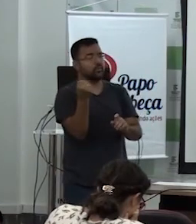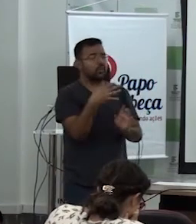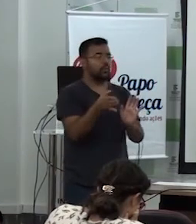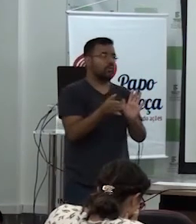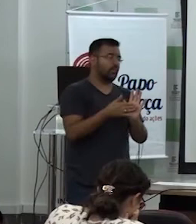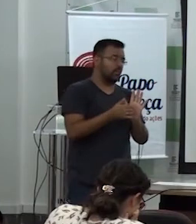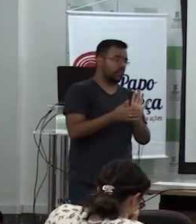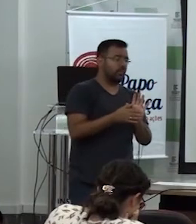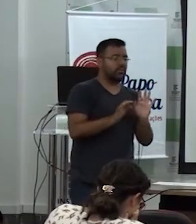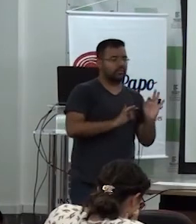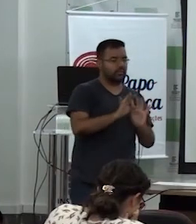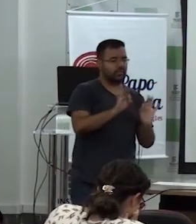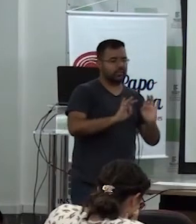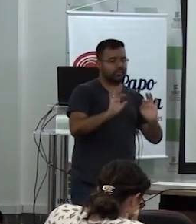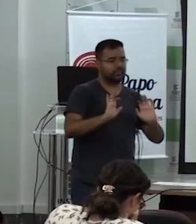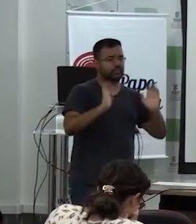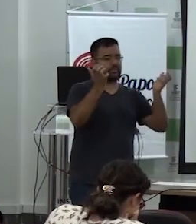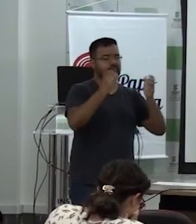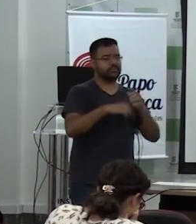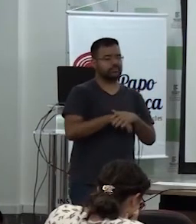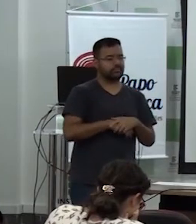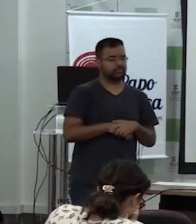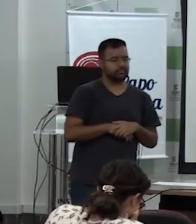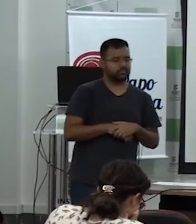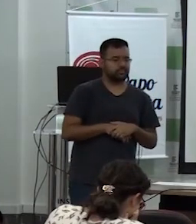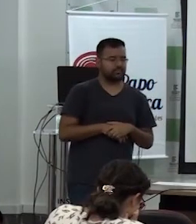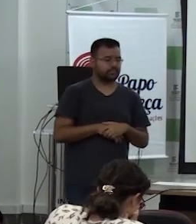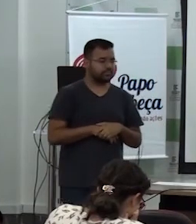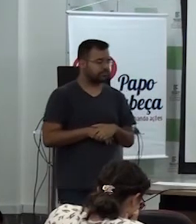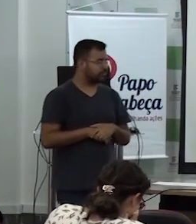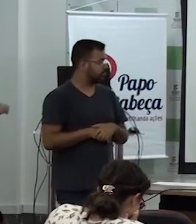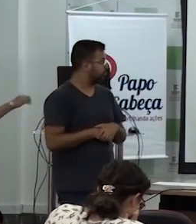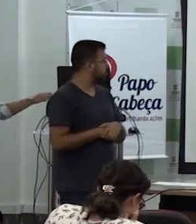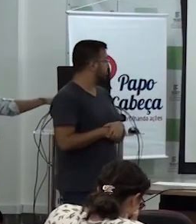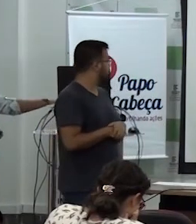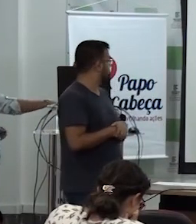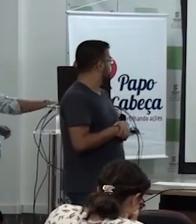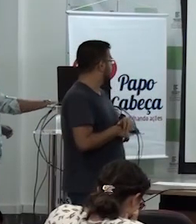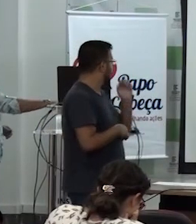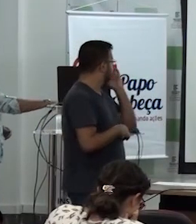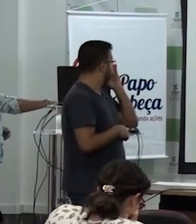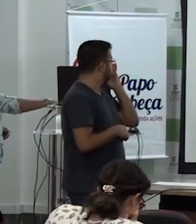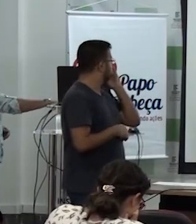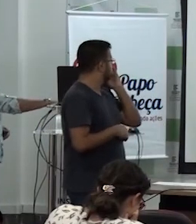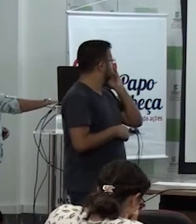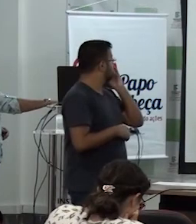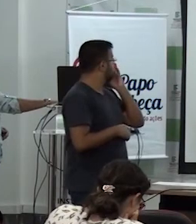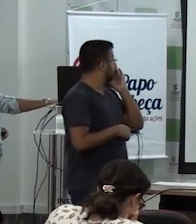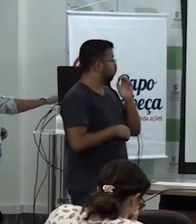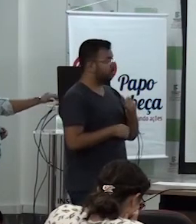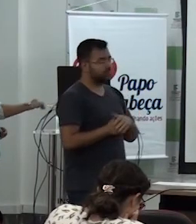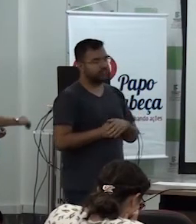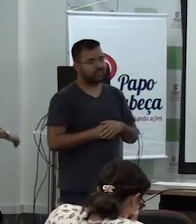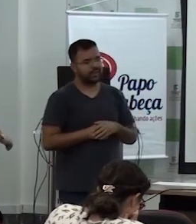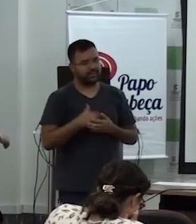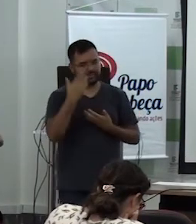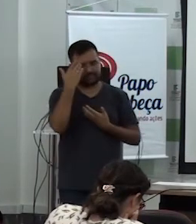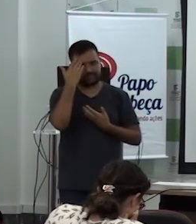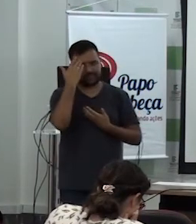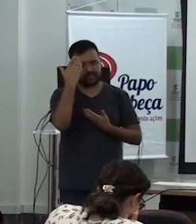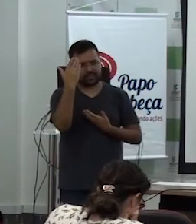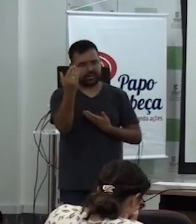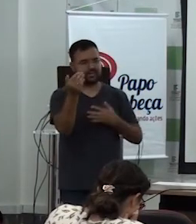aí de organização de eventos de forma a promover a pesquisa aqui no CGPE. Bom, então era isso aí, agradeço,